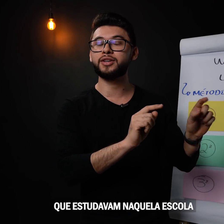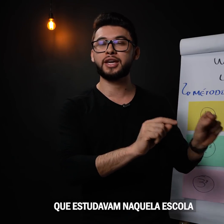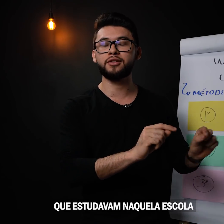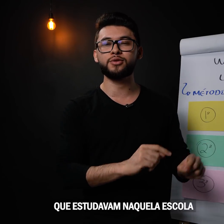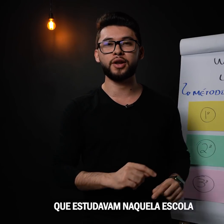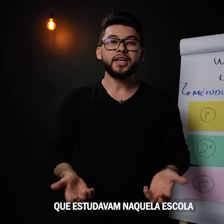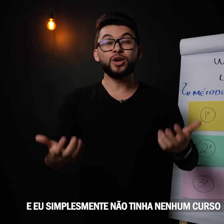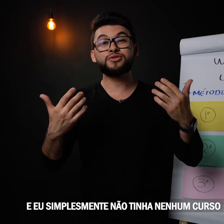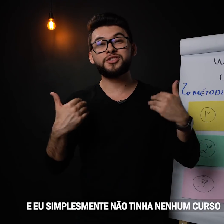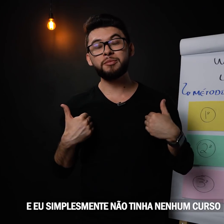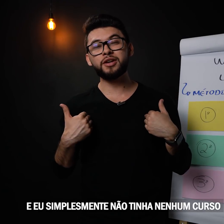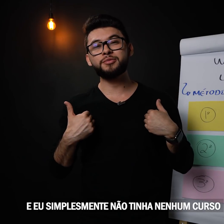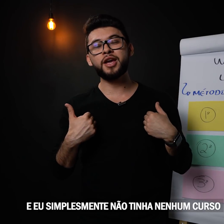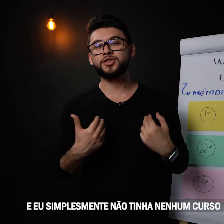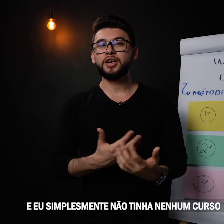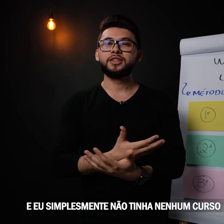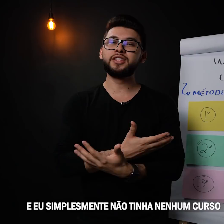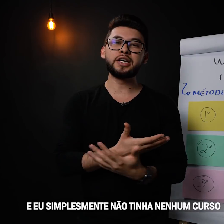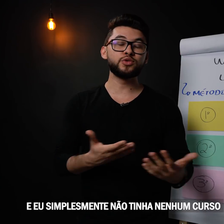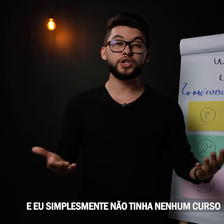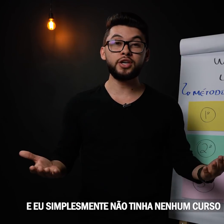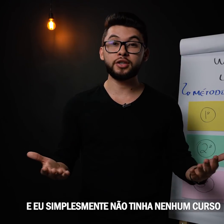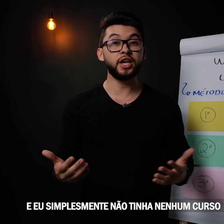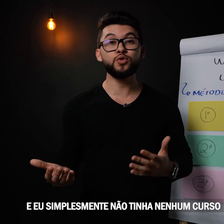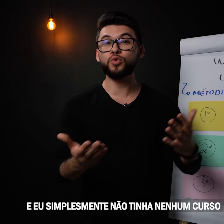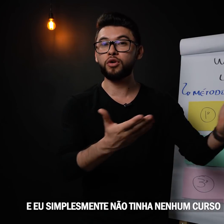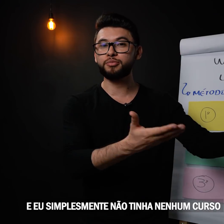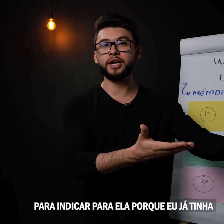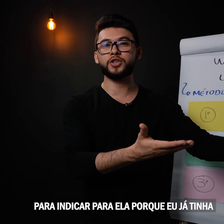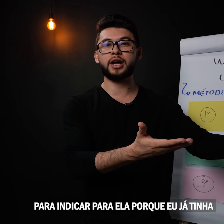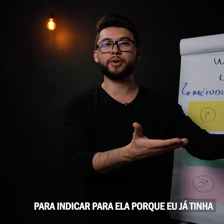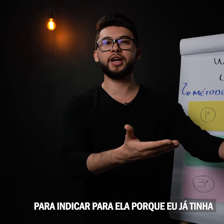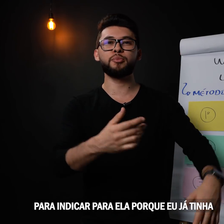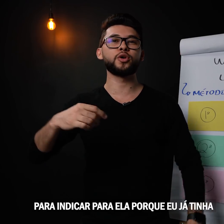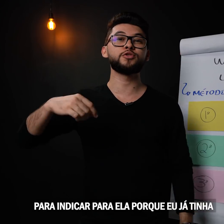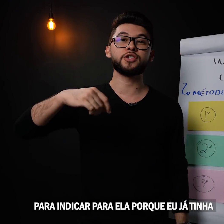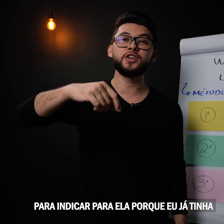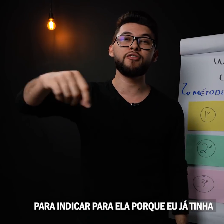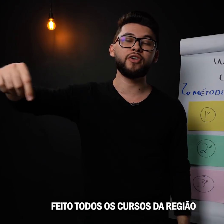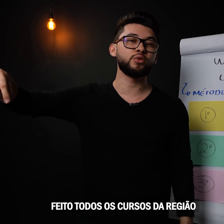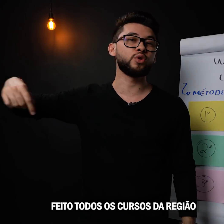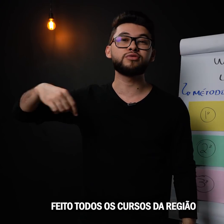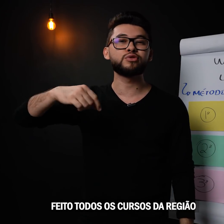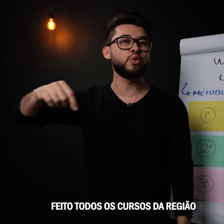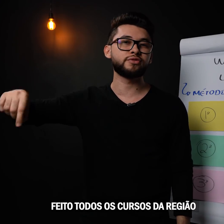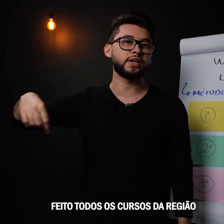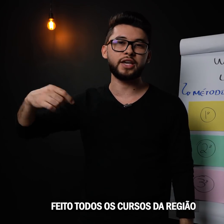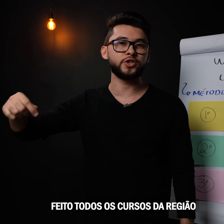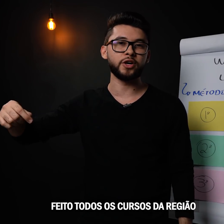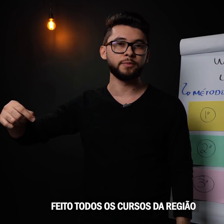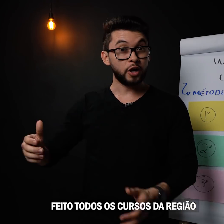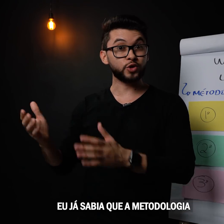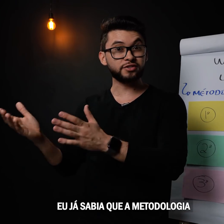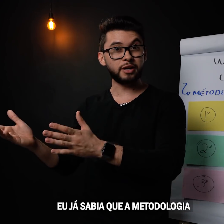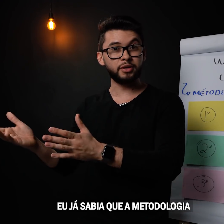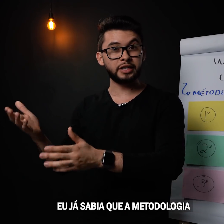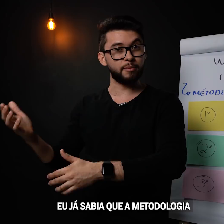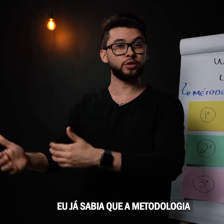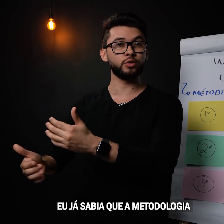naquela escola. E eu simplesmente não tinha nenhum curso para indicar para ela porque eu já tinha feito todos os cursos da região. Eu já sabia que a